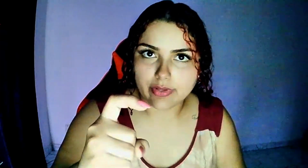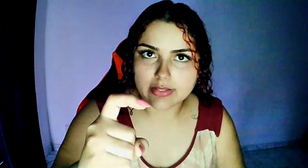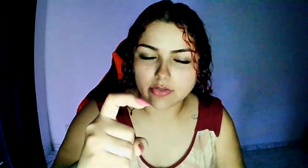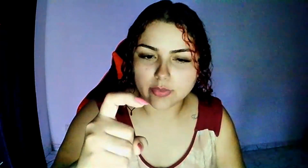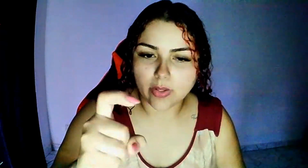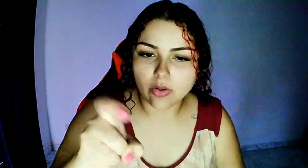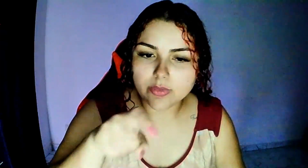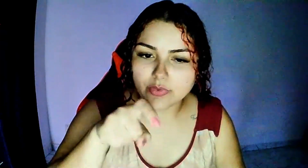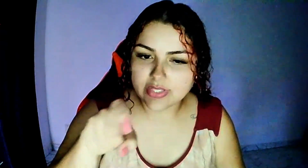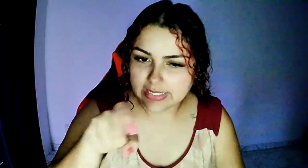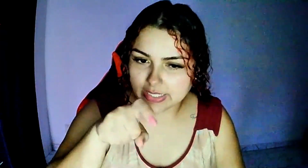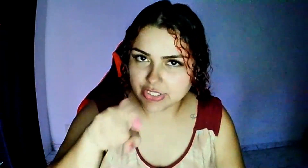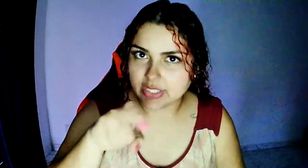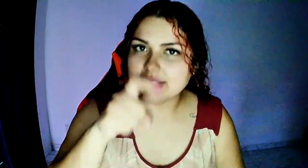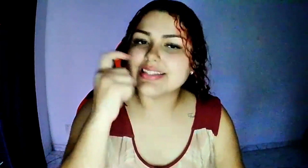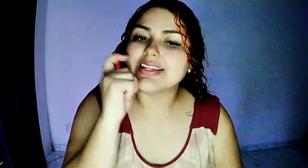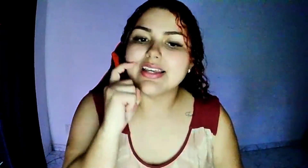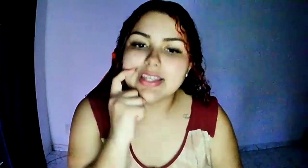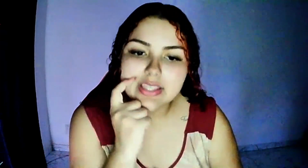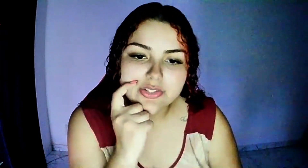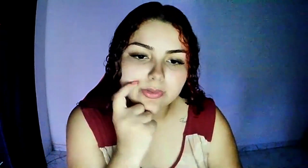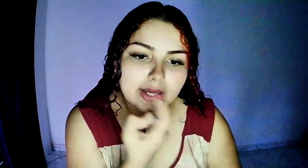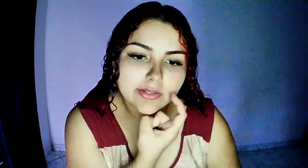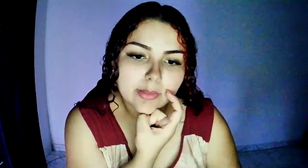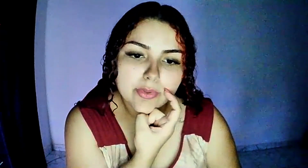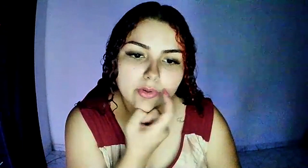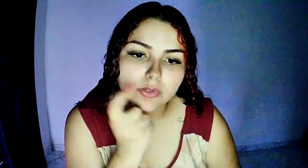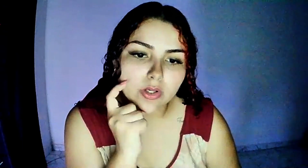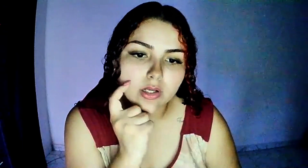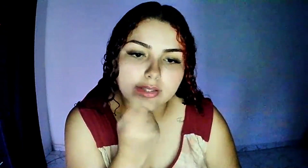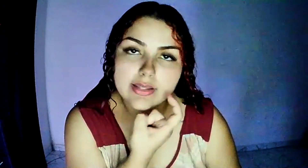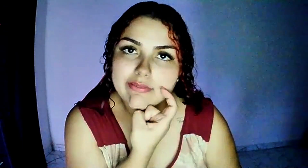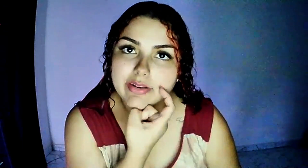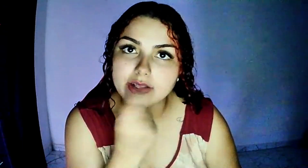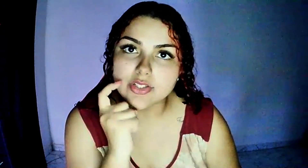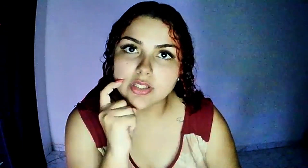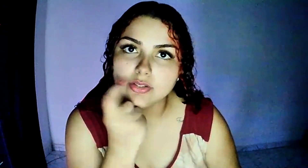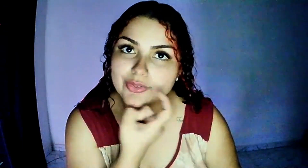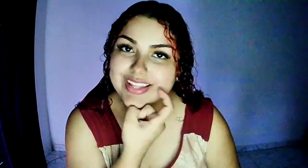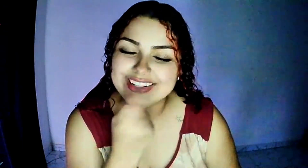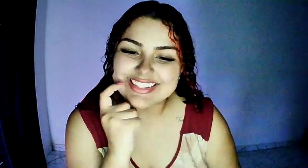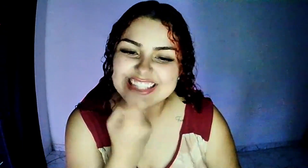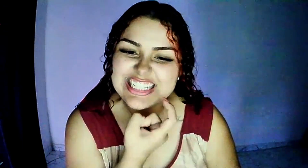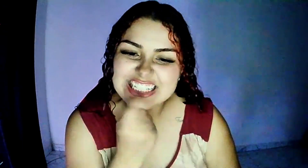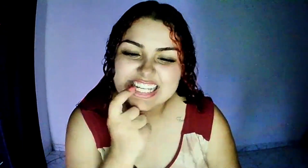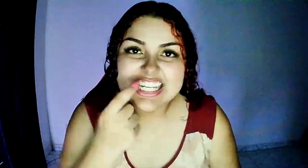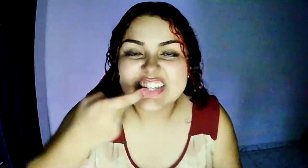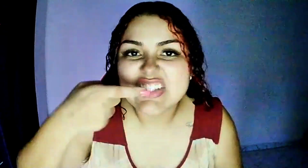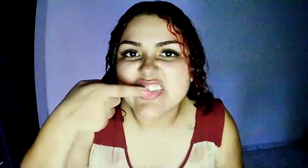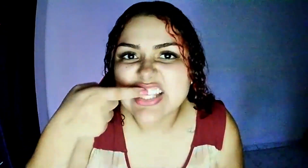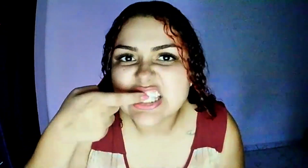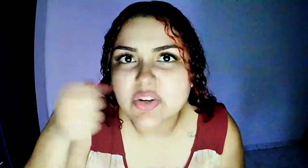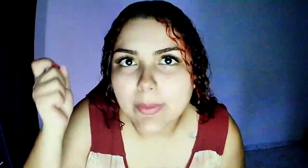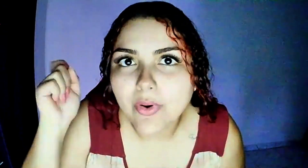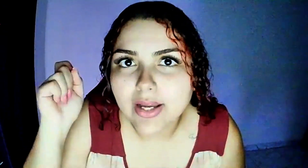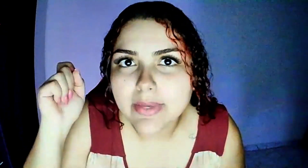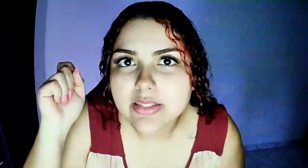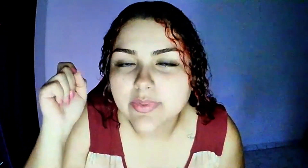configuração de mão como se fosse a letra X e de um lado aqui para o outro, ó, na frente dos dentes. E você faz assim com a boca mesmo,